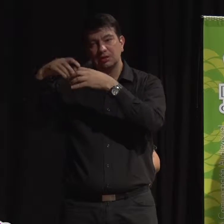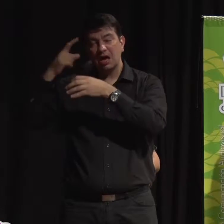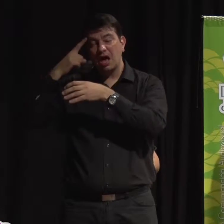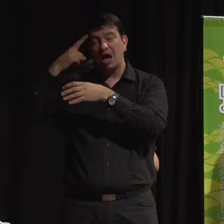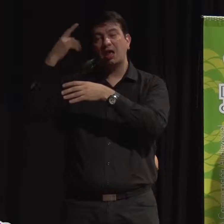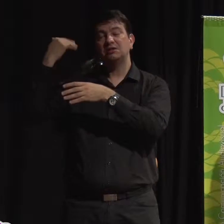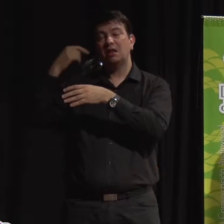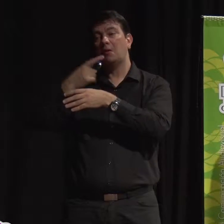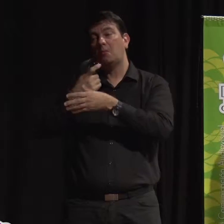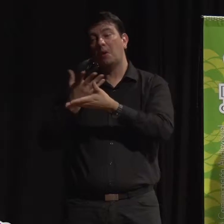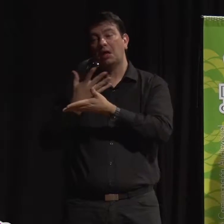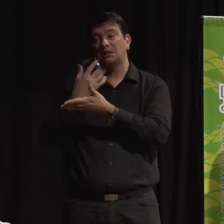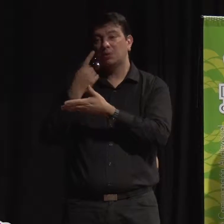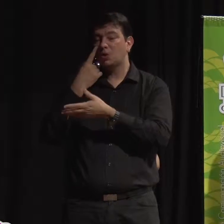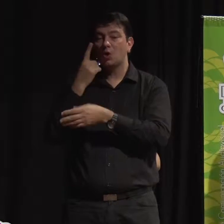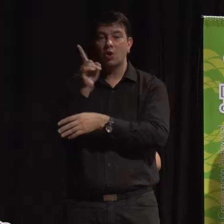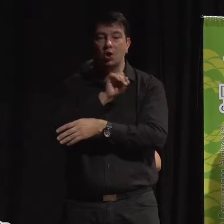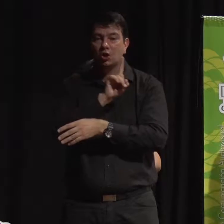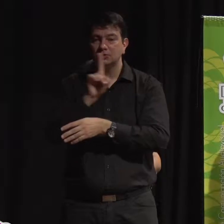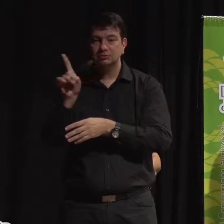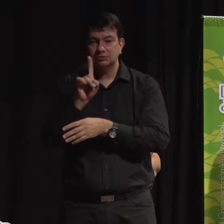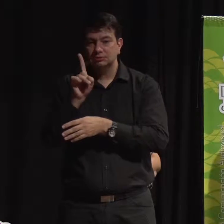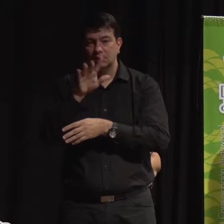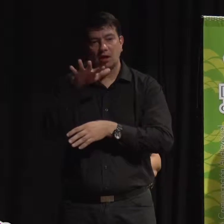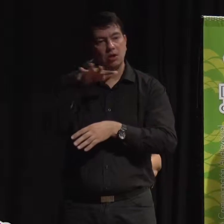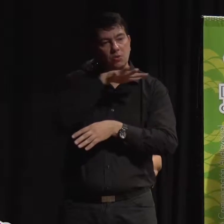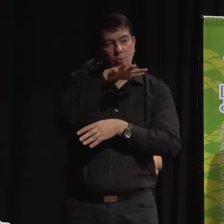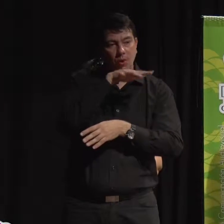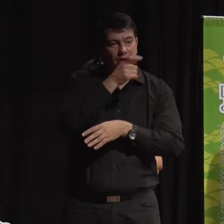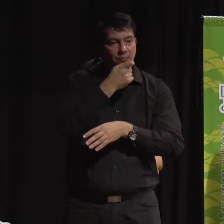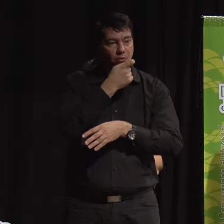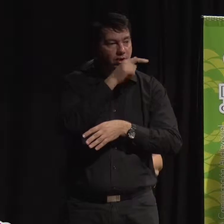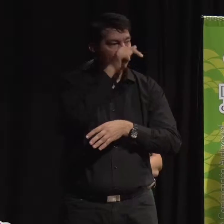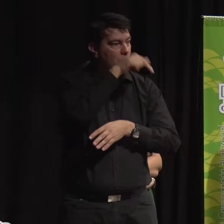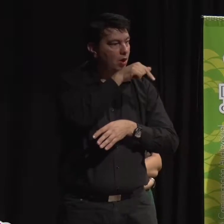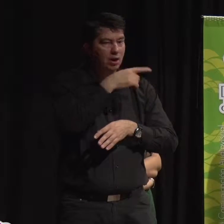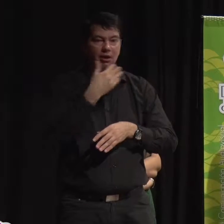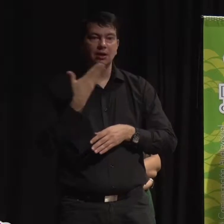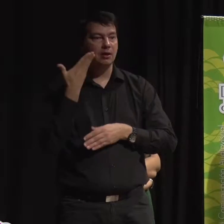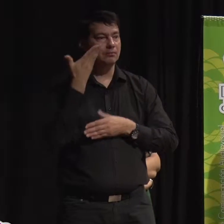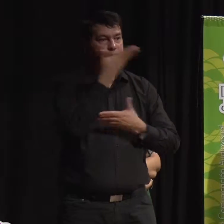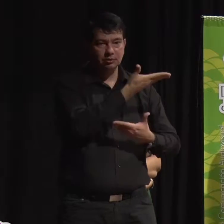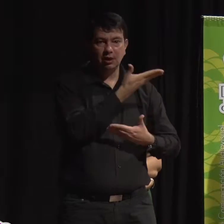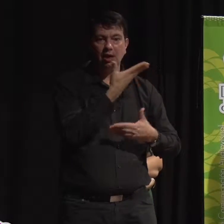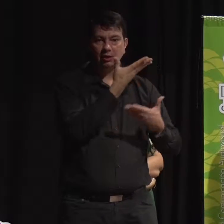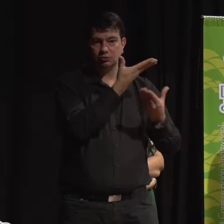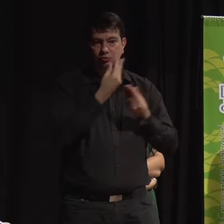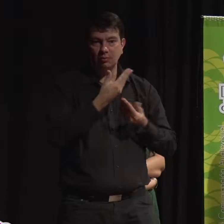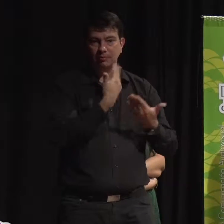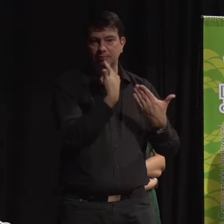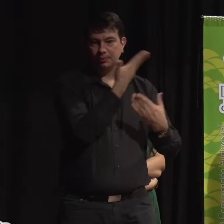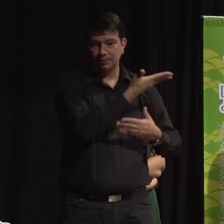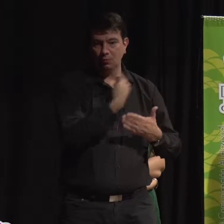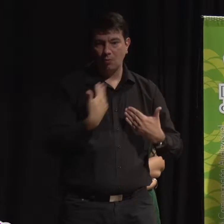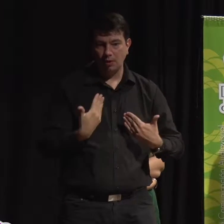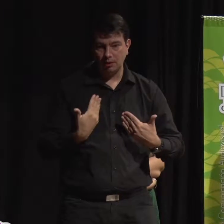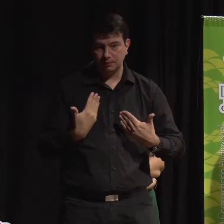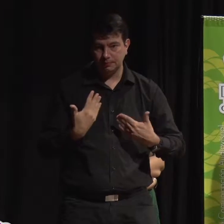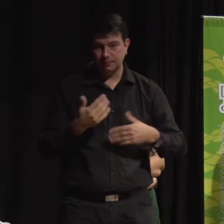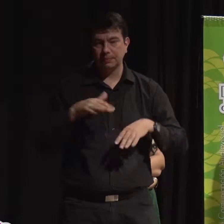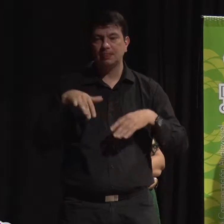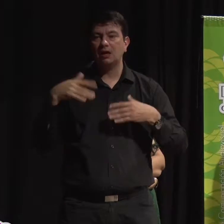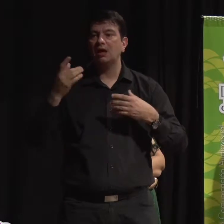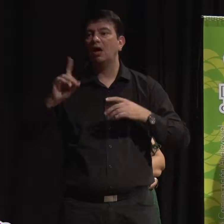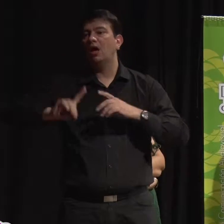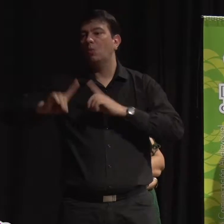pero no conocíamos que existían organismos como este a dónde acudir tampoco sabíamos que esas cosas que nos